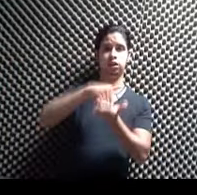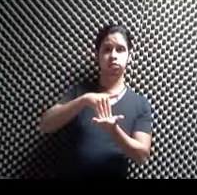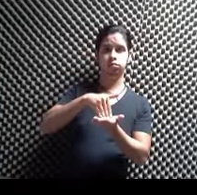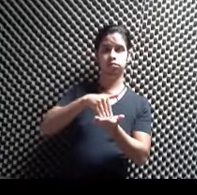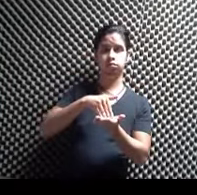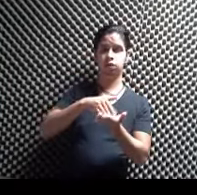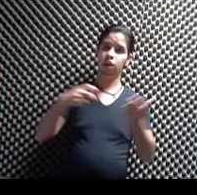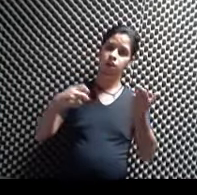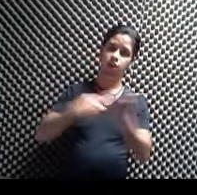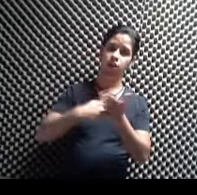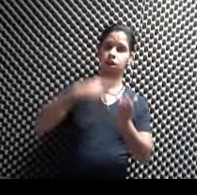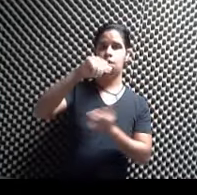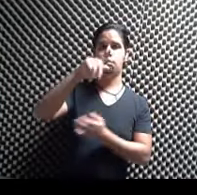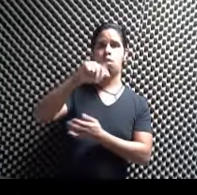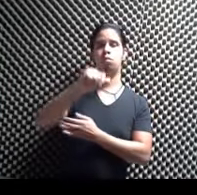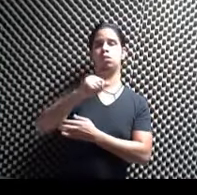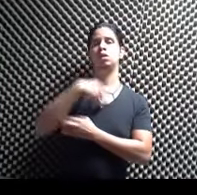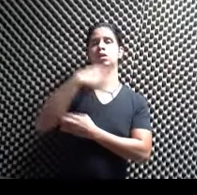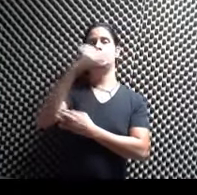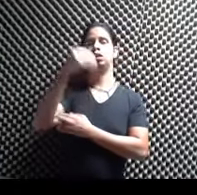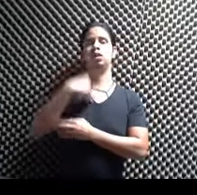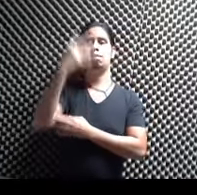Ticket Pop y en Bellas Artes. En